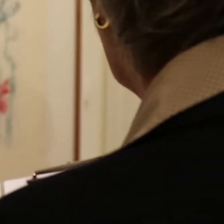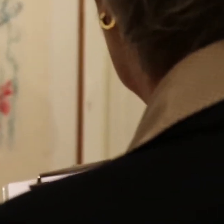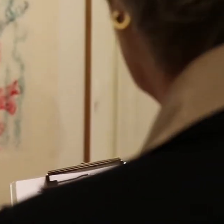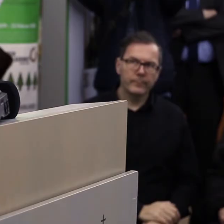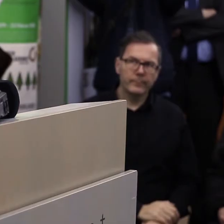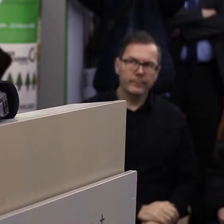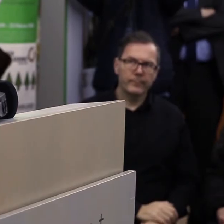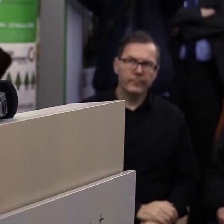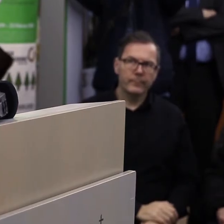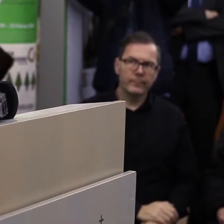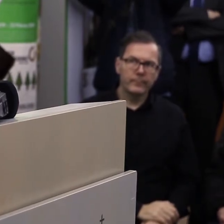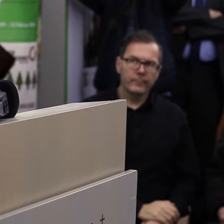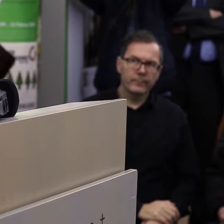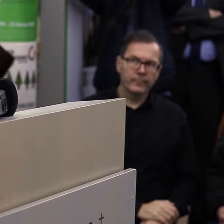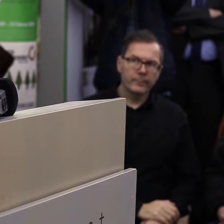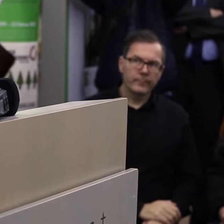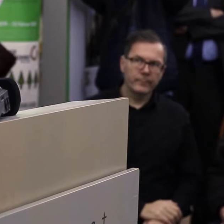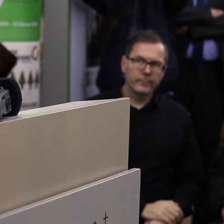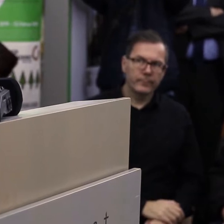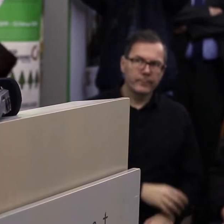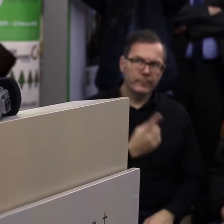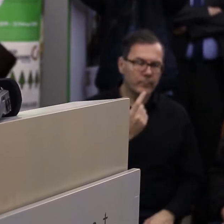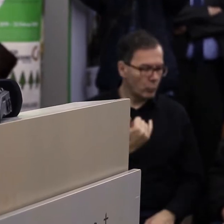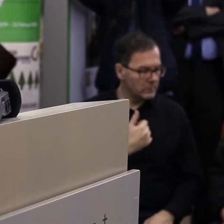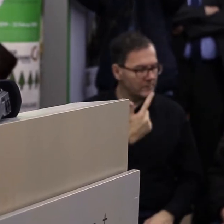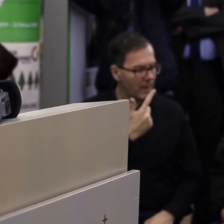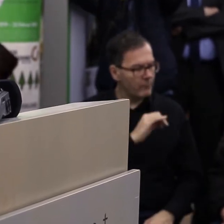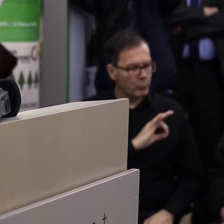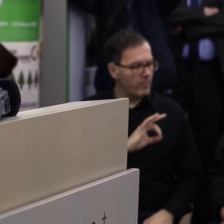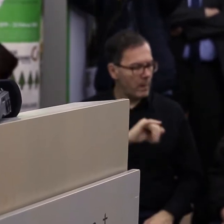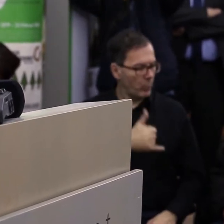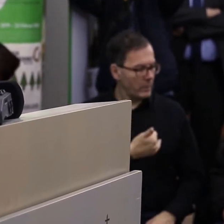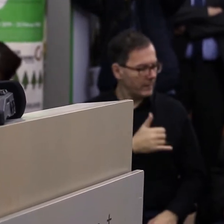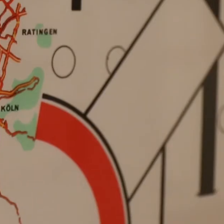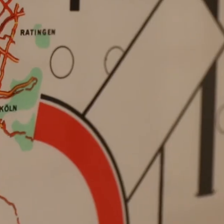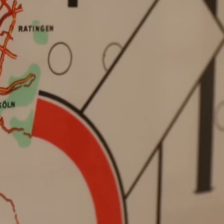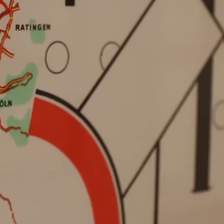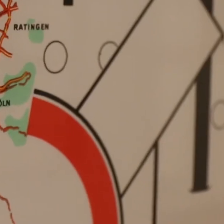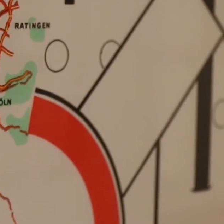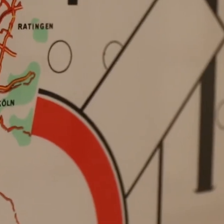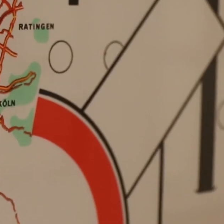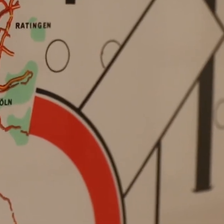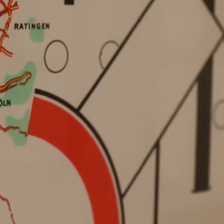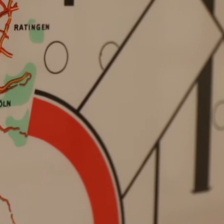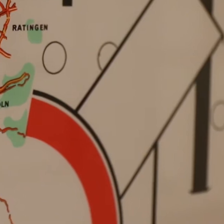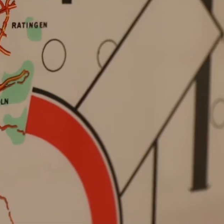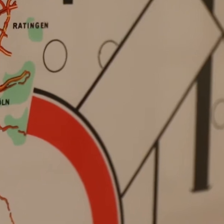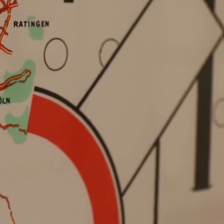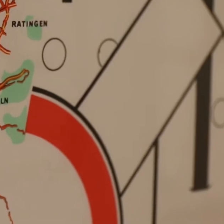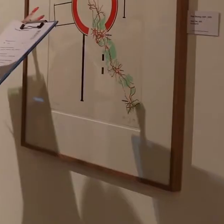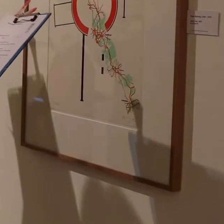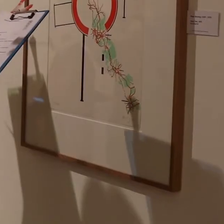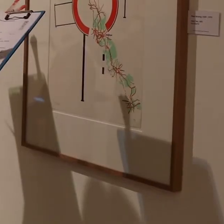Heute schon zwei wunderbare Projekte zur Inklusion und zur Integration eben kennenlernen. Zum einen